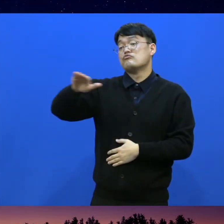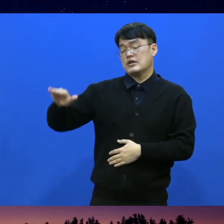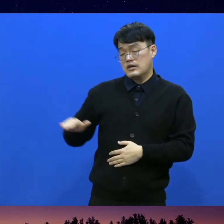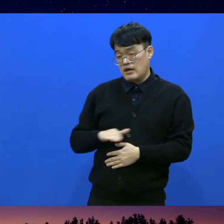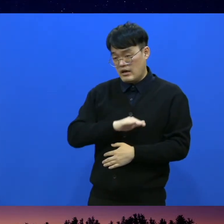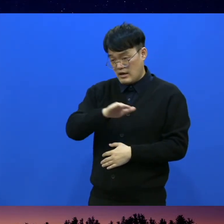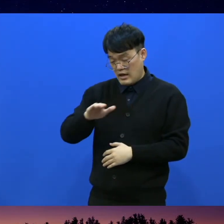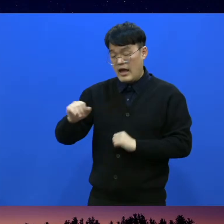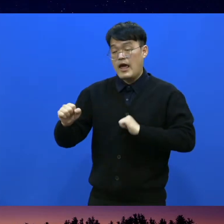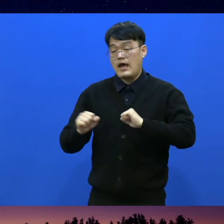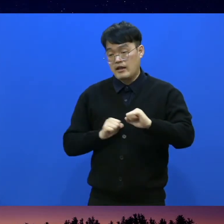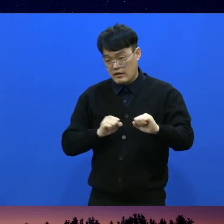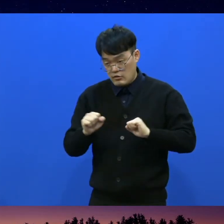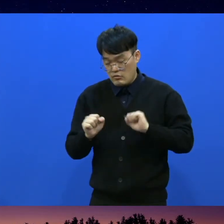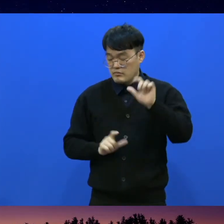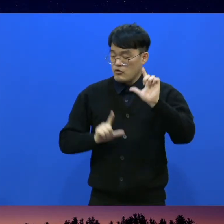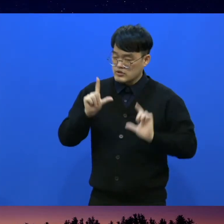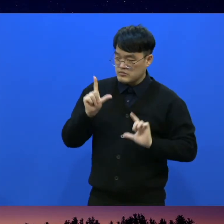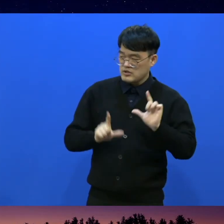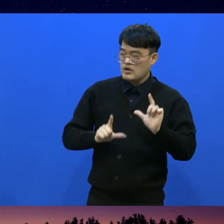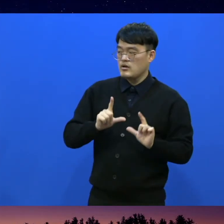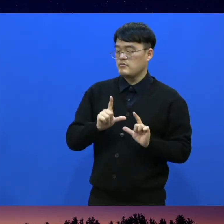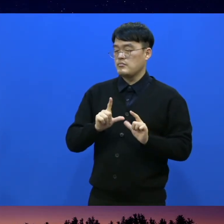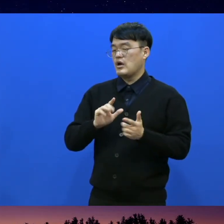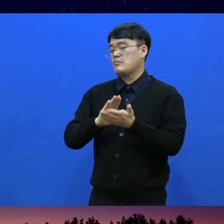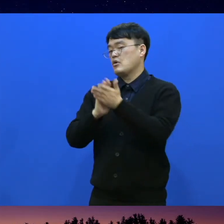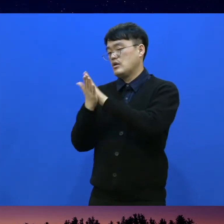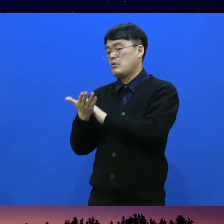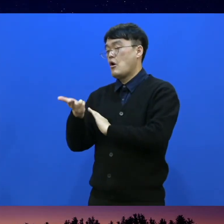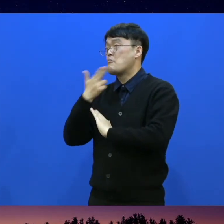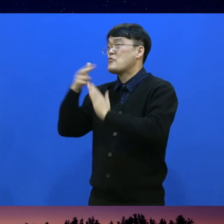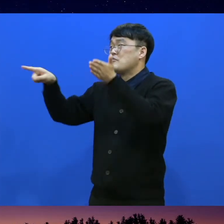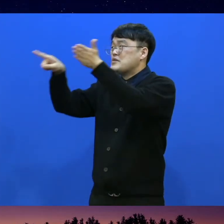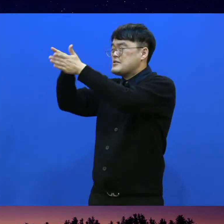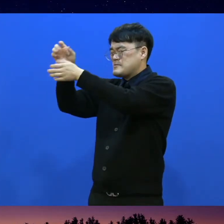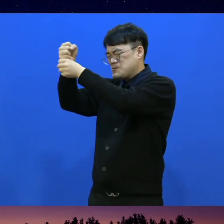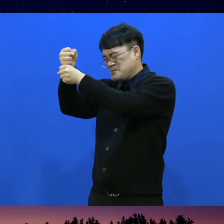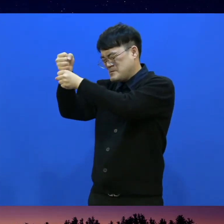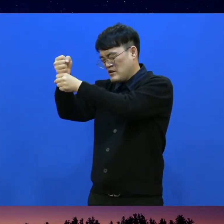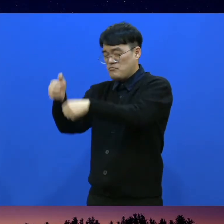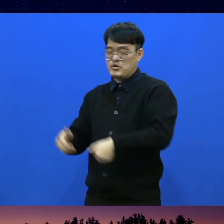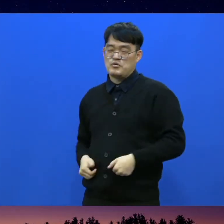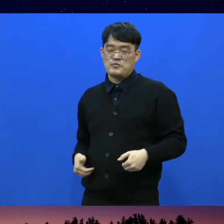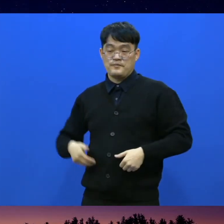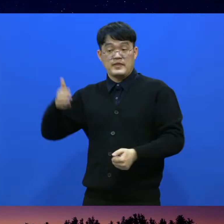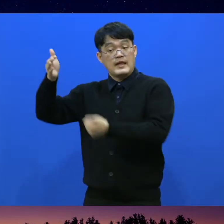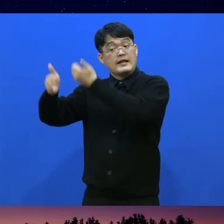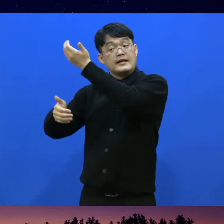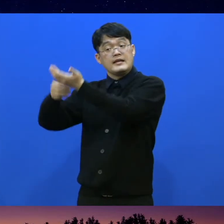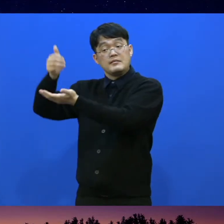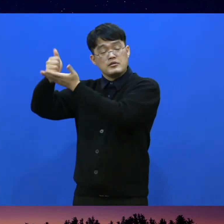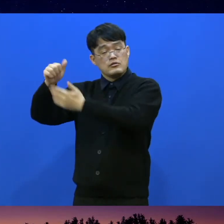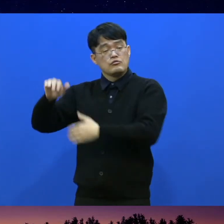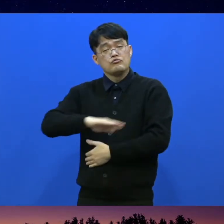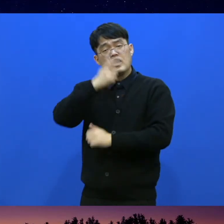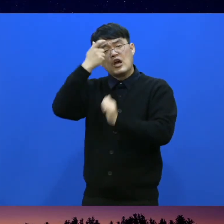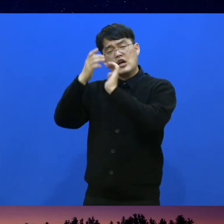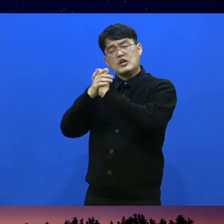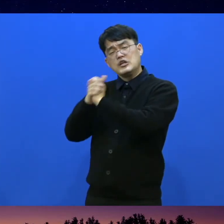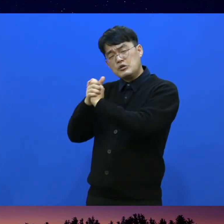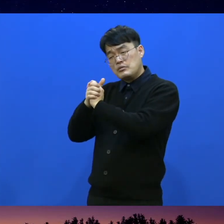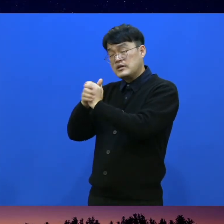표답이요. 그러므로 우리는 하나님의 성품의 기초에서 받아들여야 합니다. 하나님은 우리의 기도를